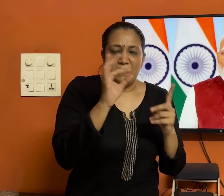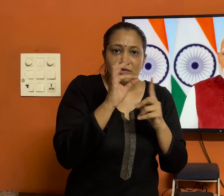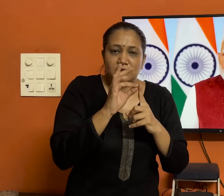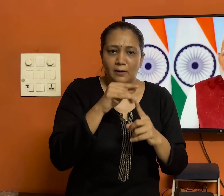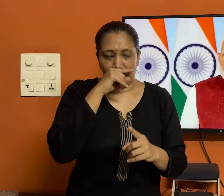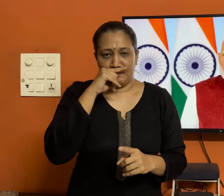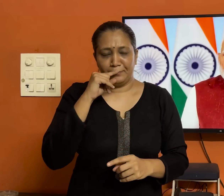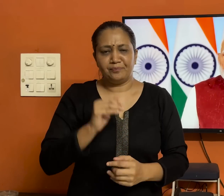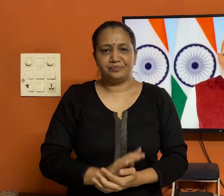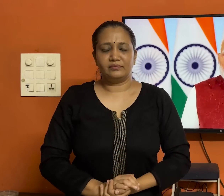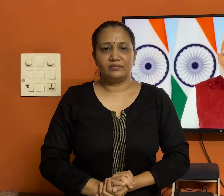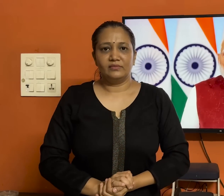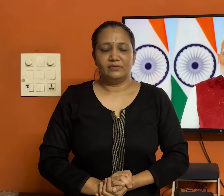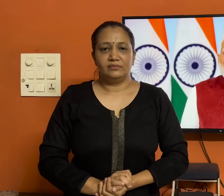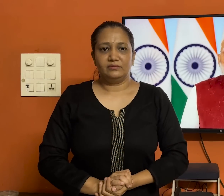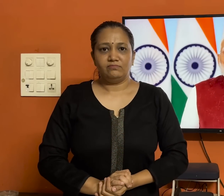पाकिस्तान